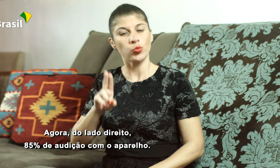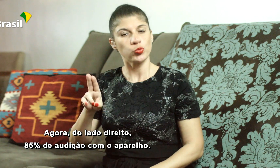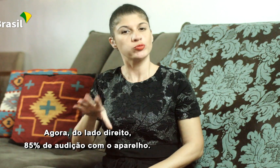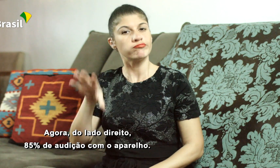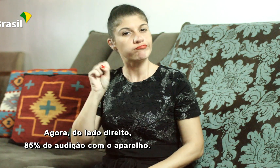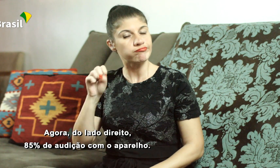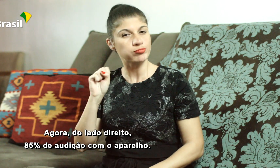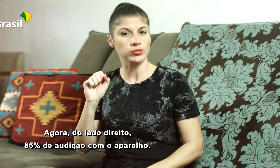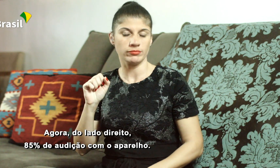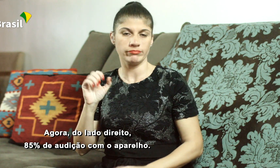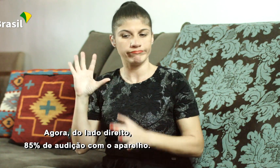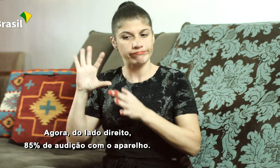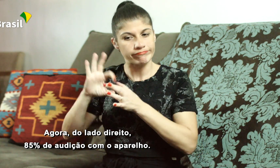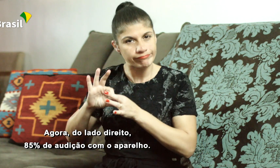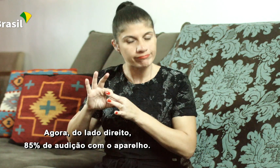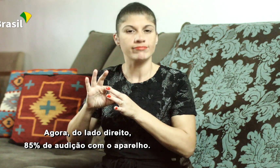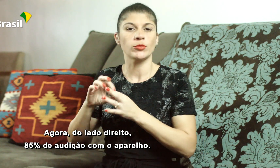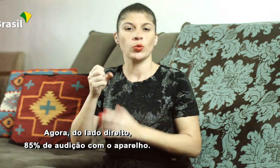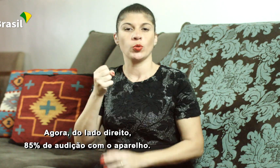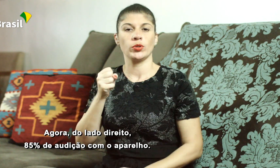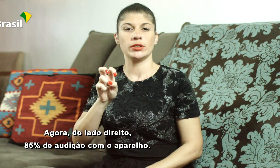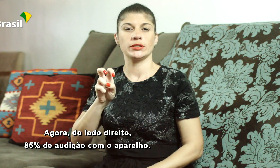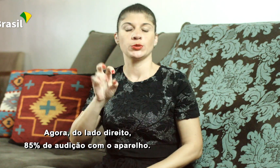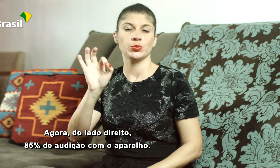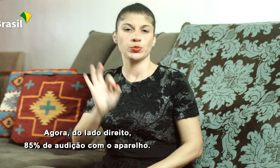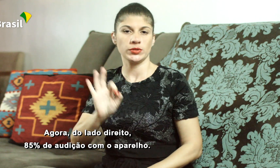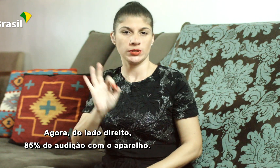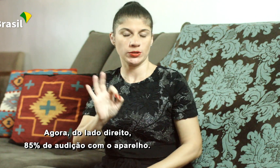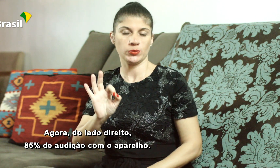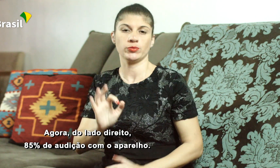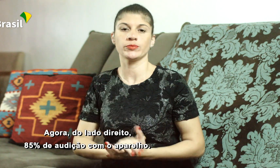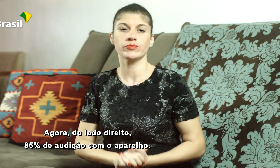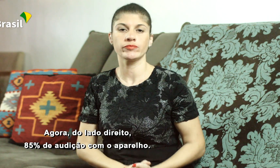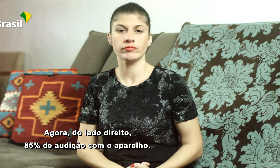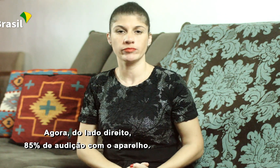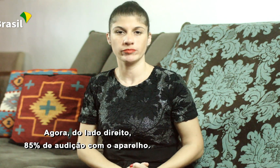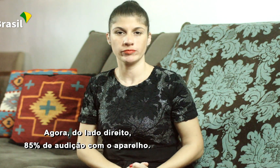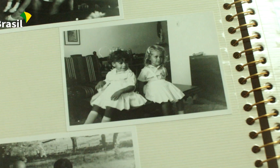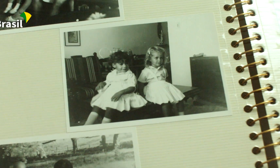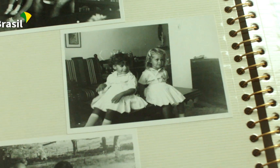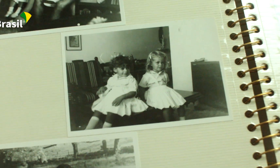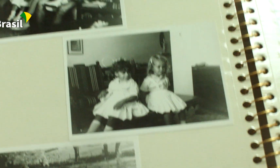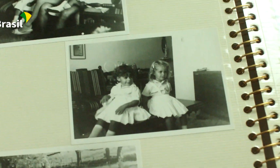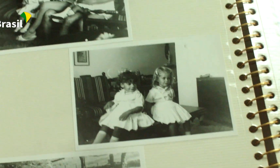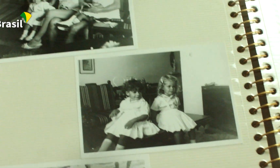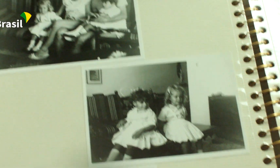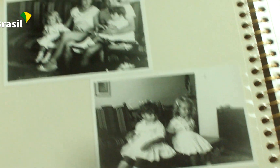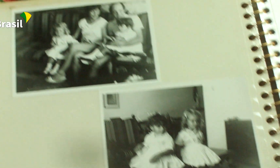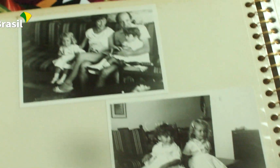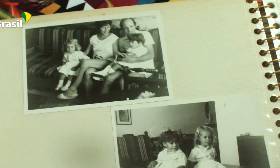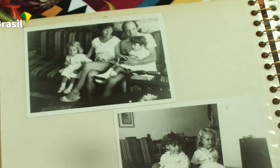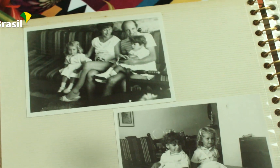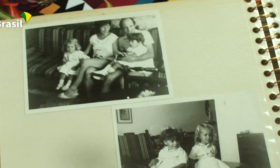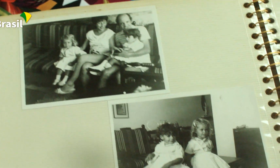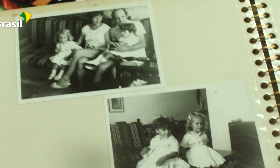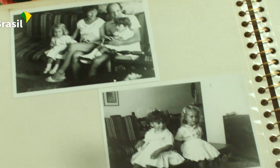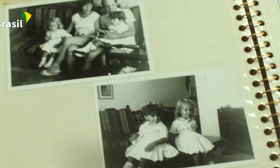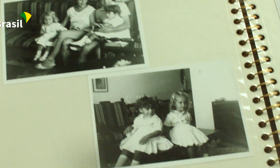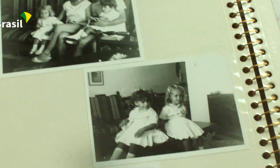Agora do lado direito, 85% de audição com o aparelho. Página do álbum com 3 fotos em preto e branco,